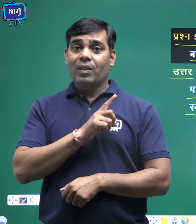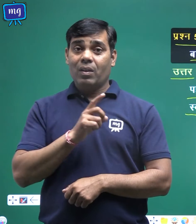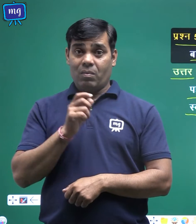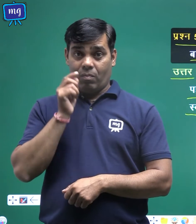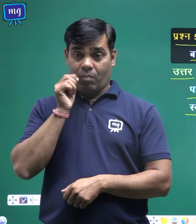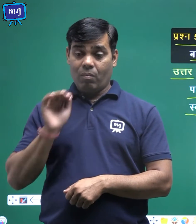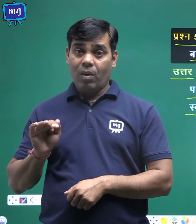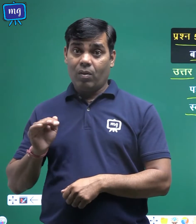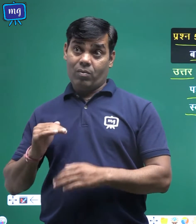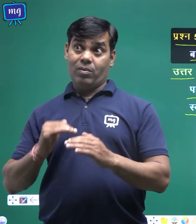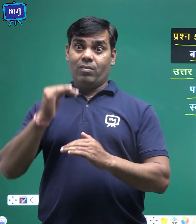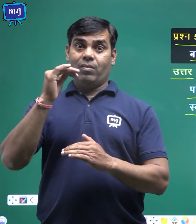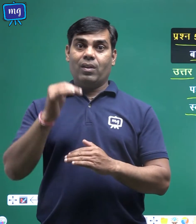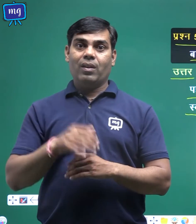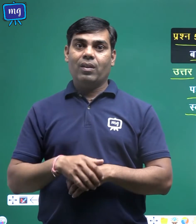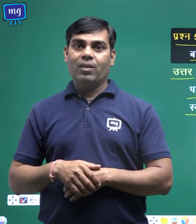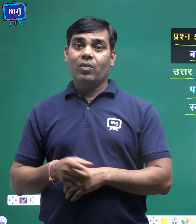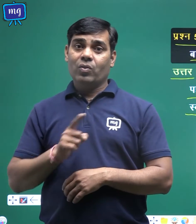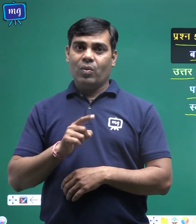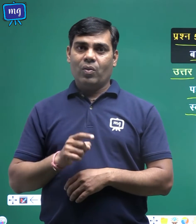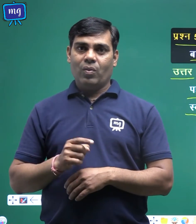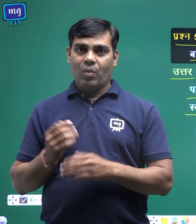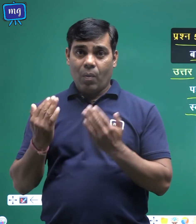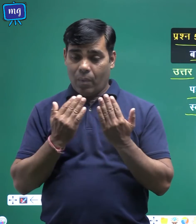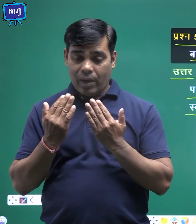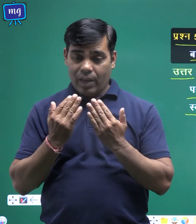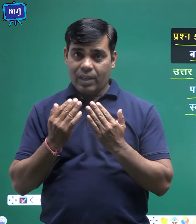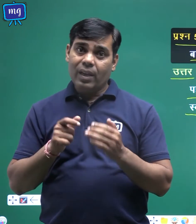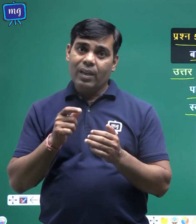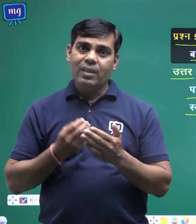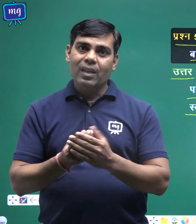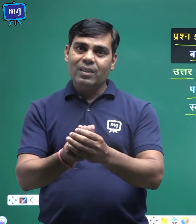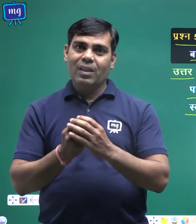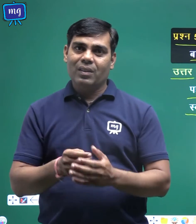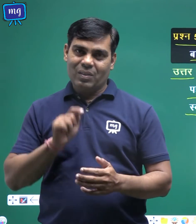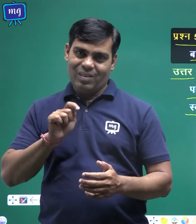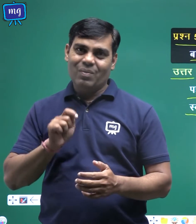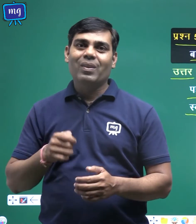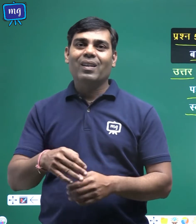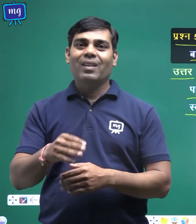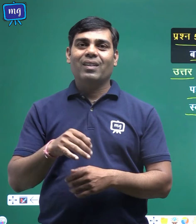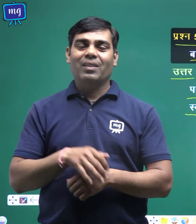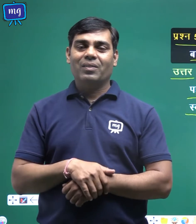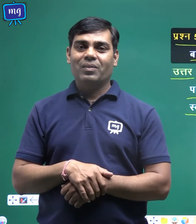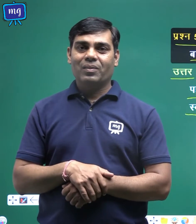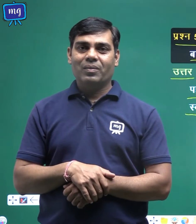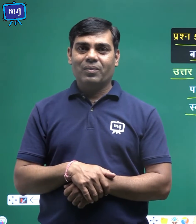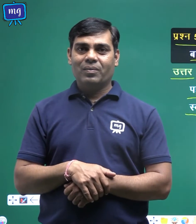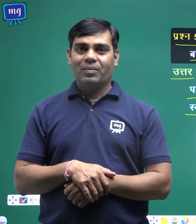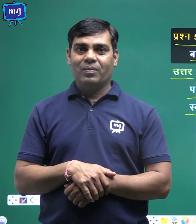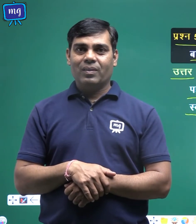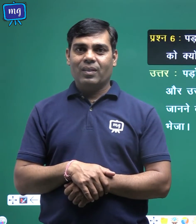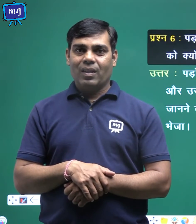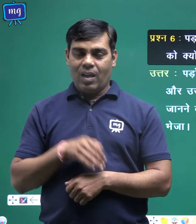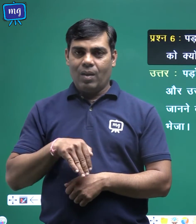बालक है जो पढ़ाई के साथ साथ नौकरी भी करता है। अब